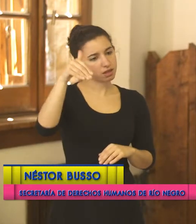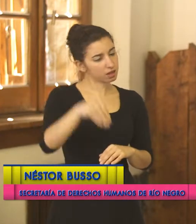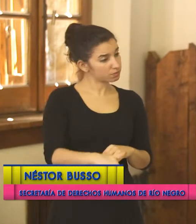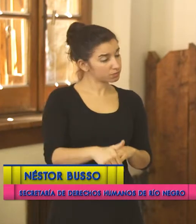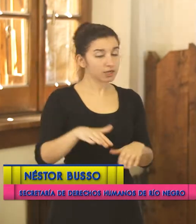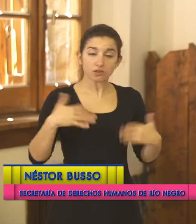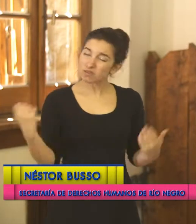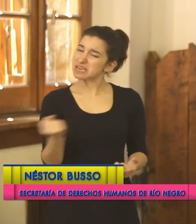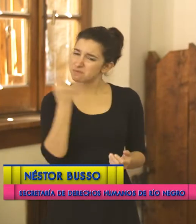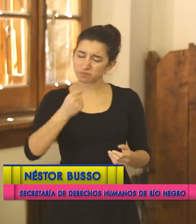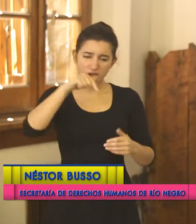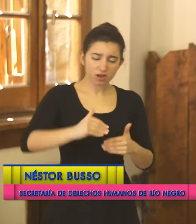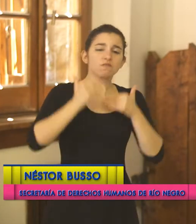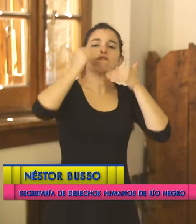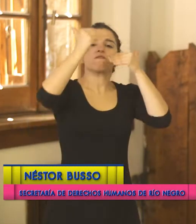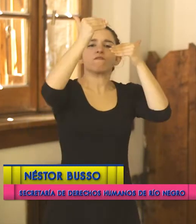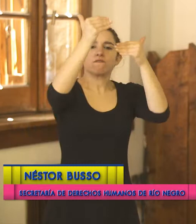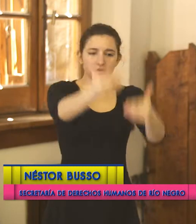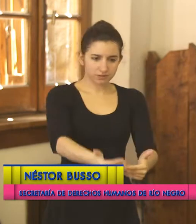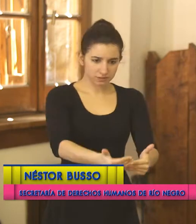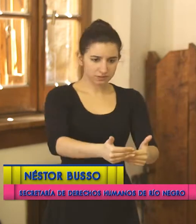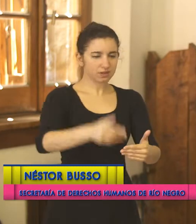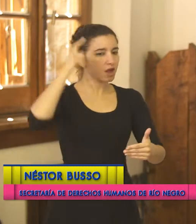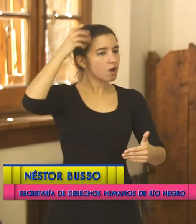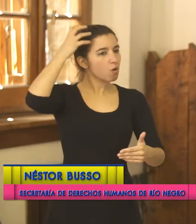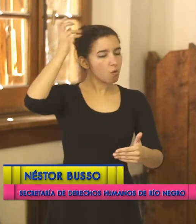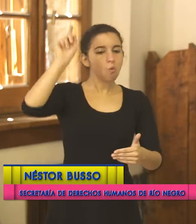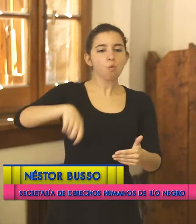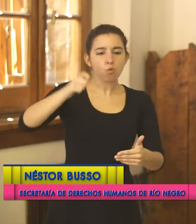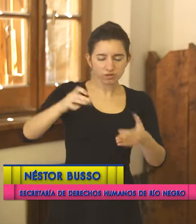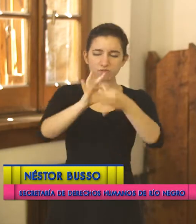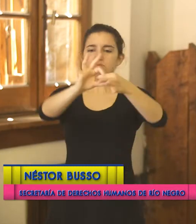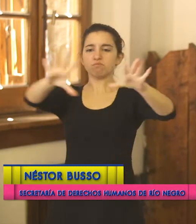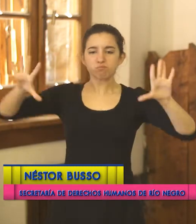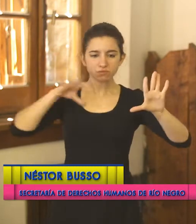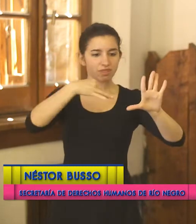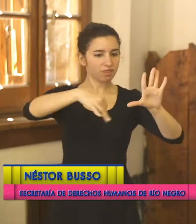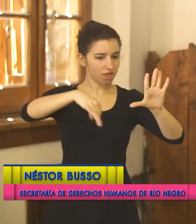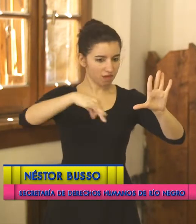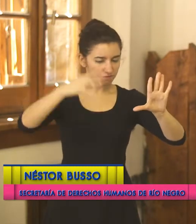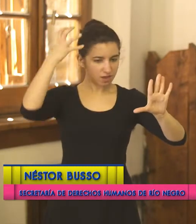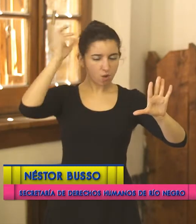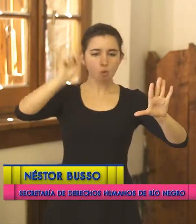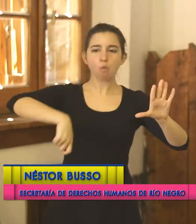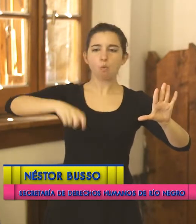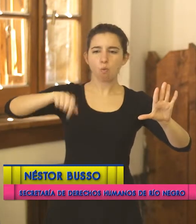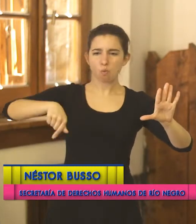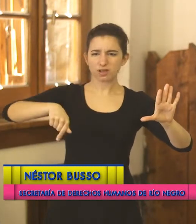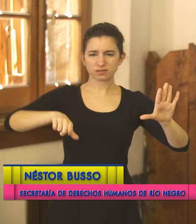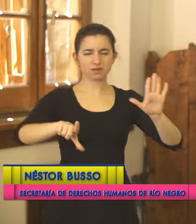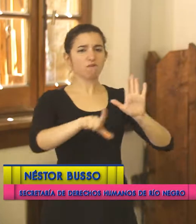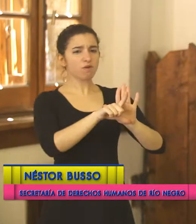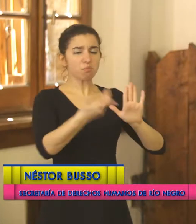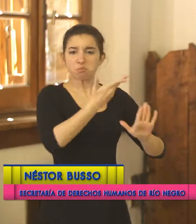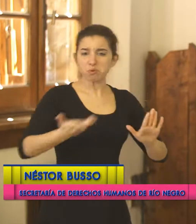que es necesario avanzar en la democratización de la justicia no puede ser que el poder judicial suspenda una ley